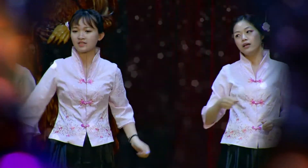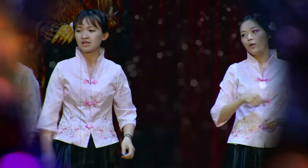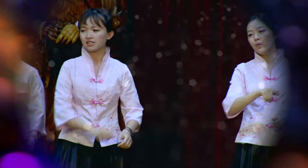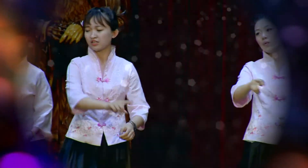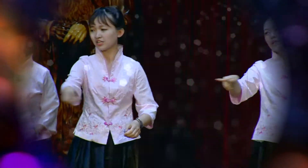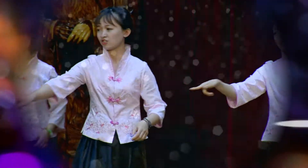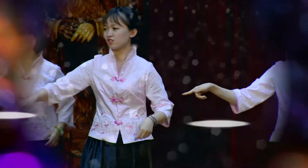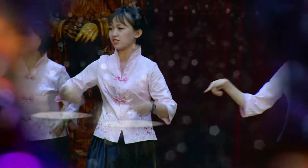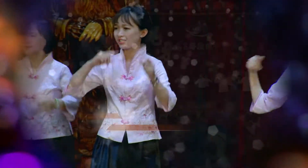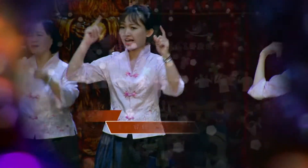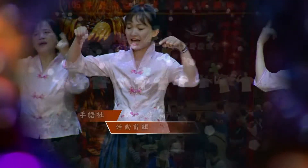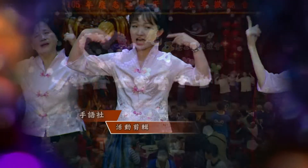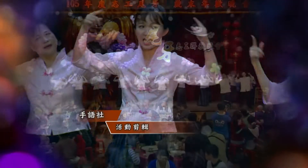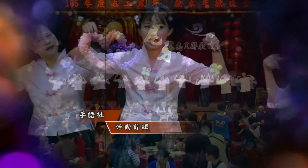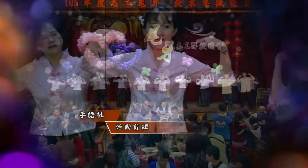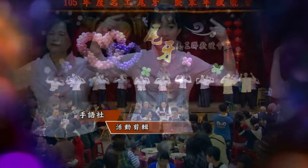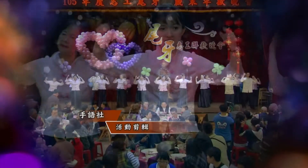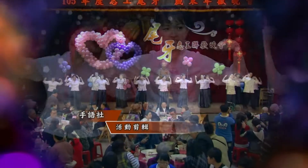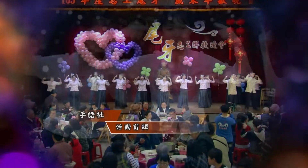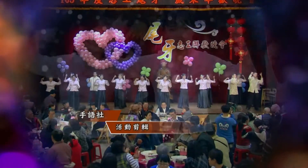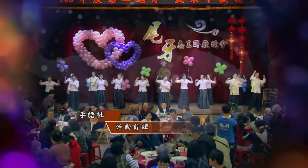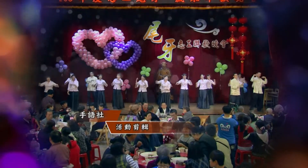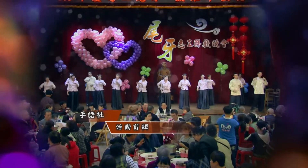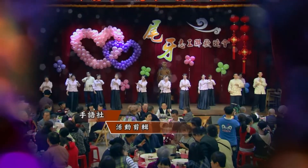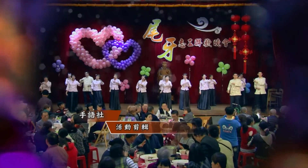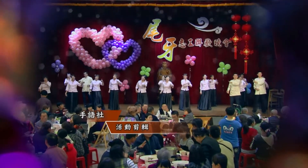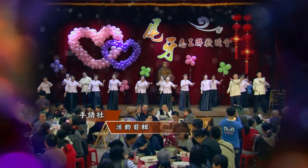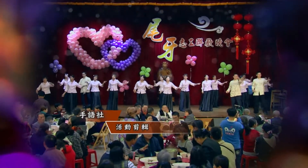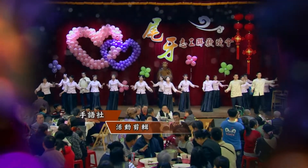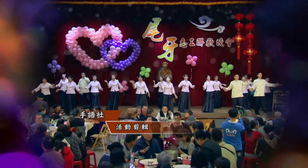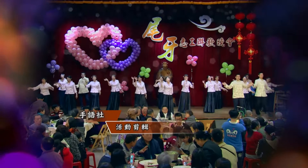分，你去想一想，你去看